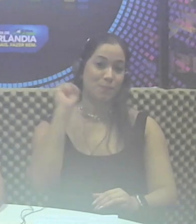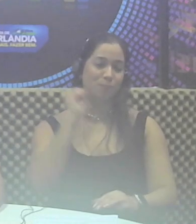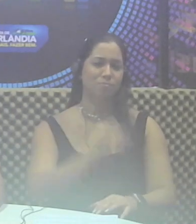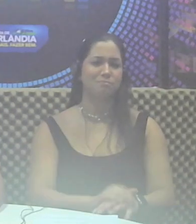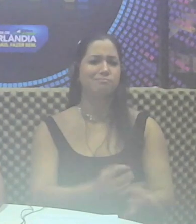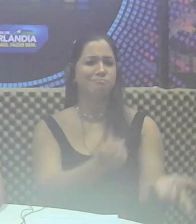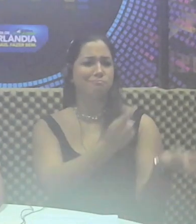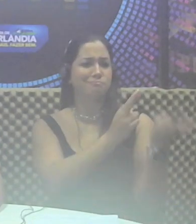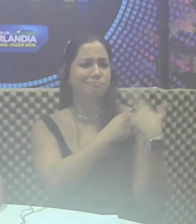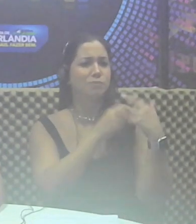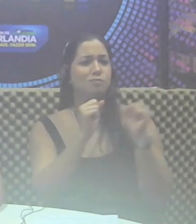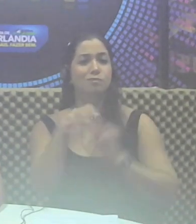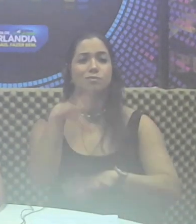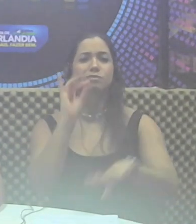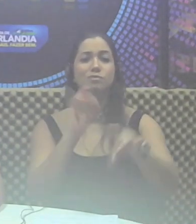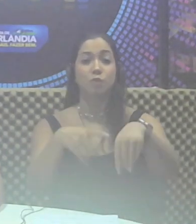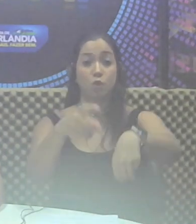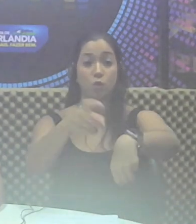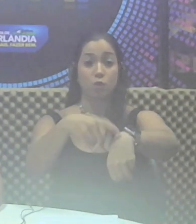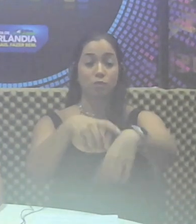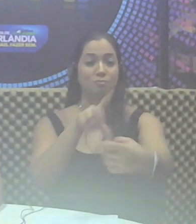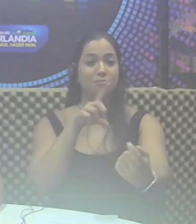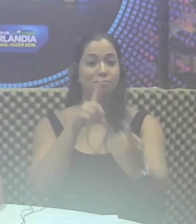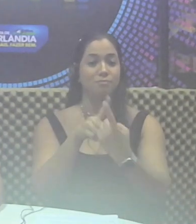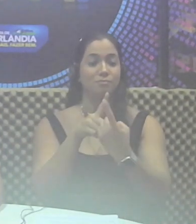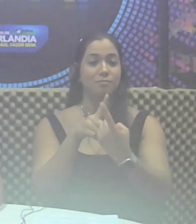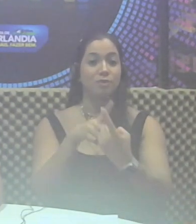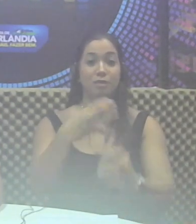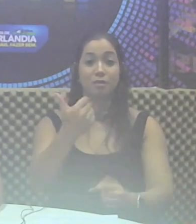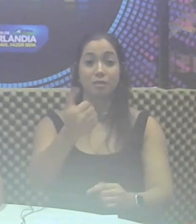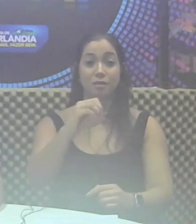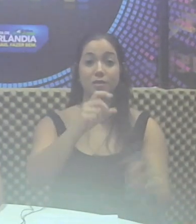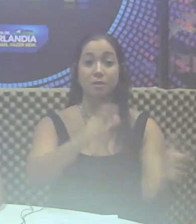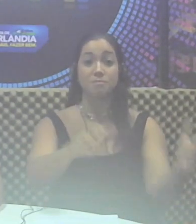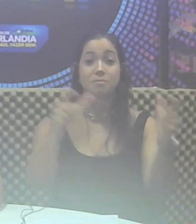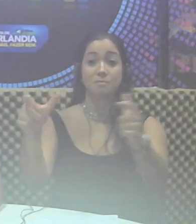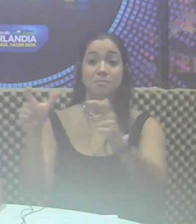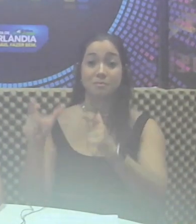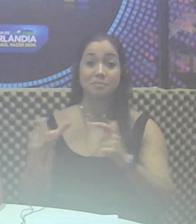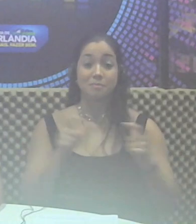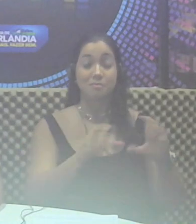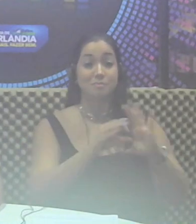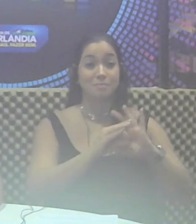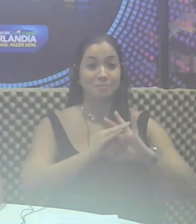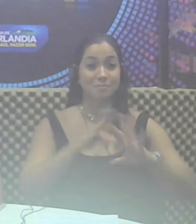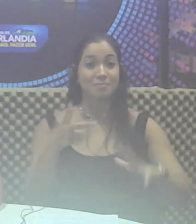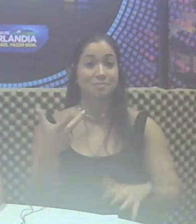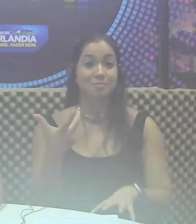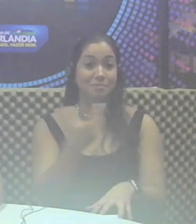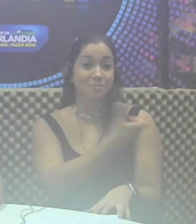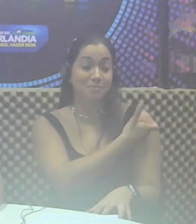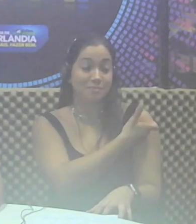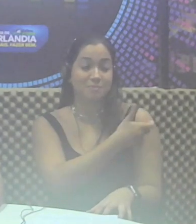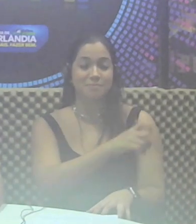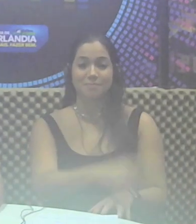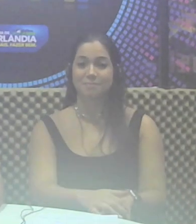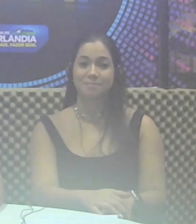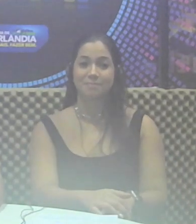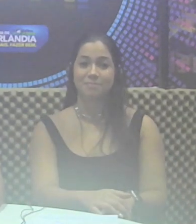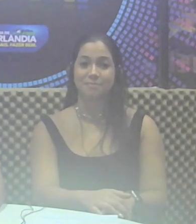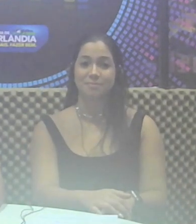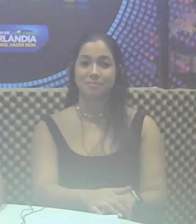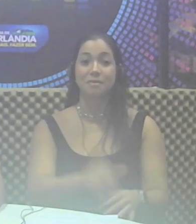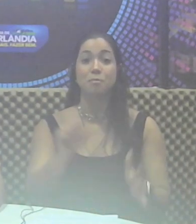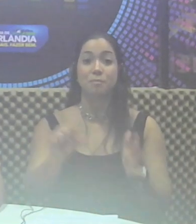Os responsáveis podem escolher o horário de atendimento em uma das 10 unidades disponibilizadas para aplicação das doses. Após